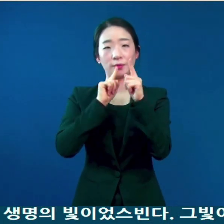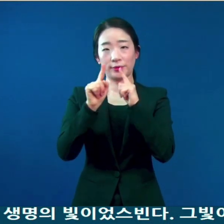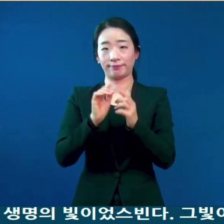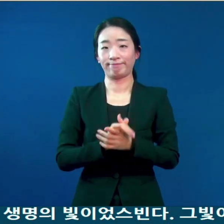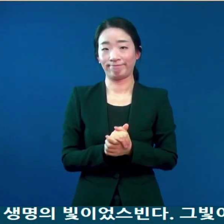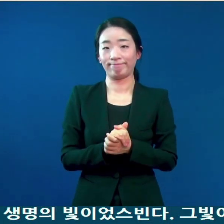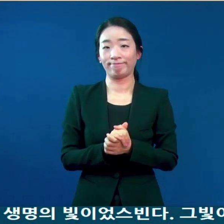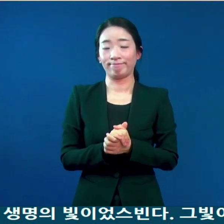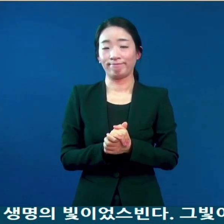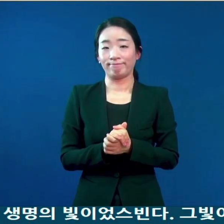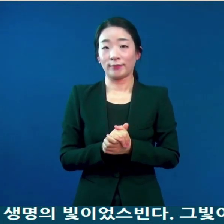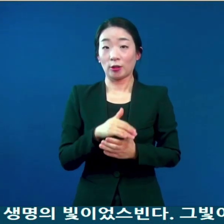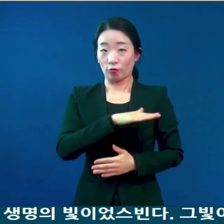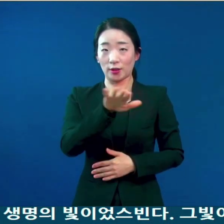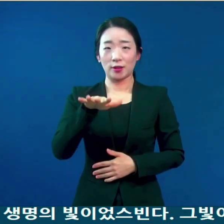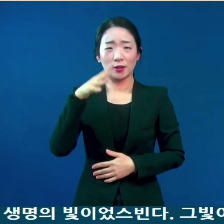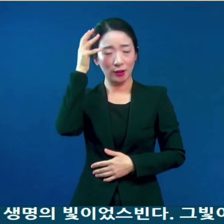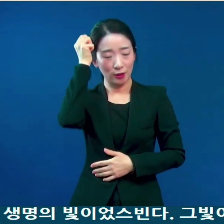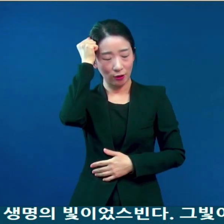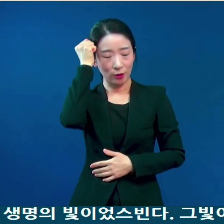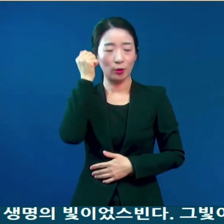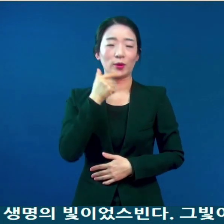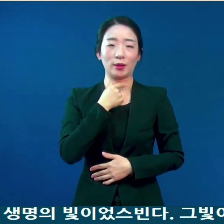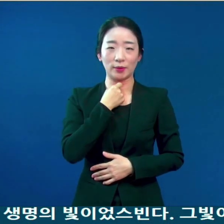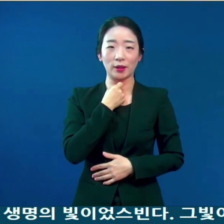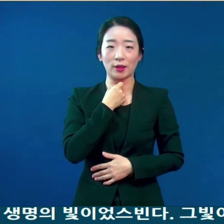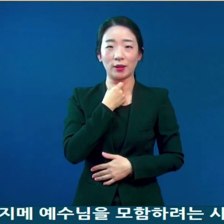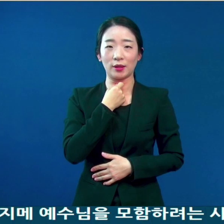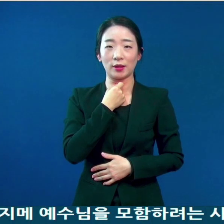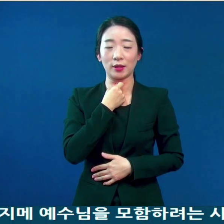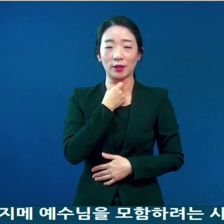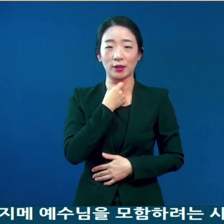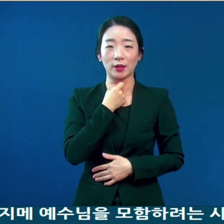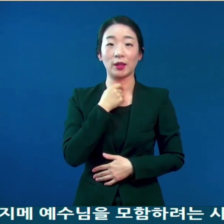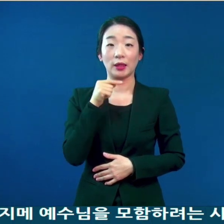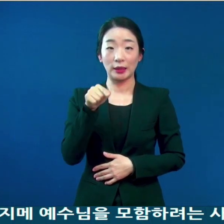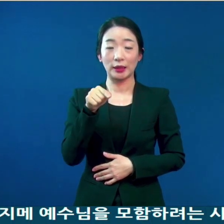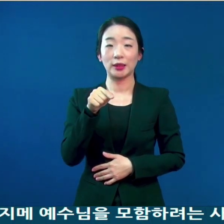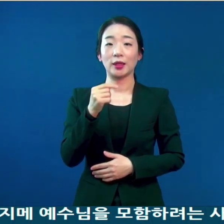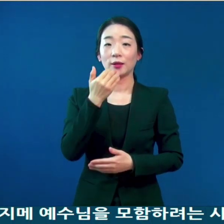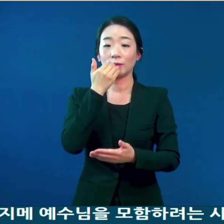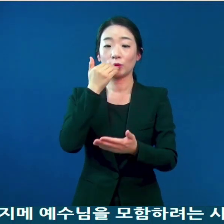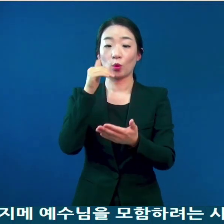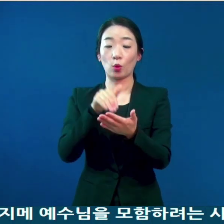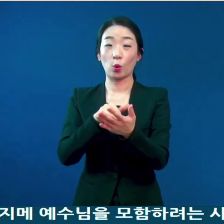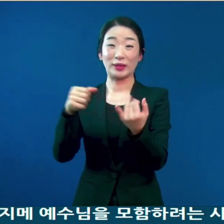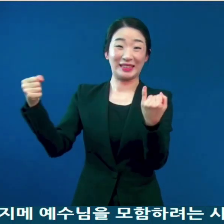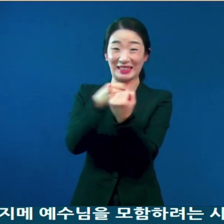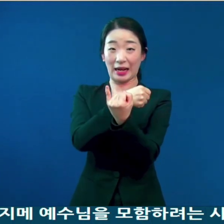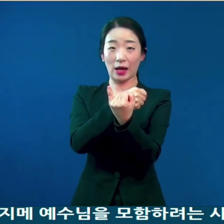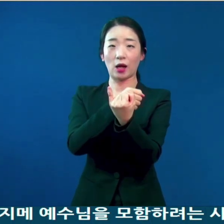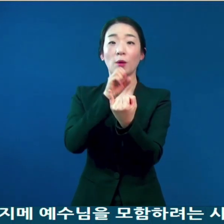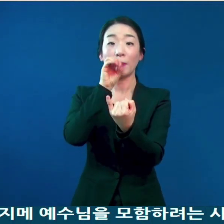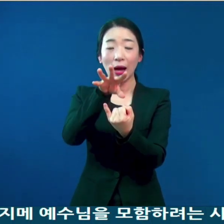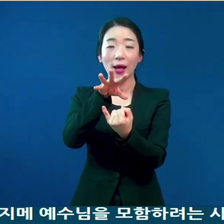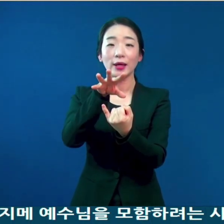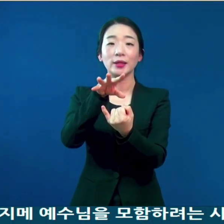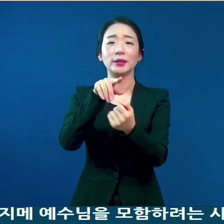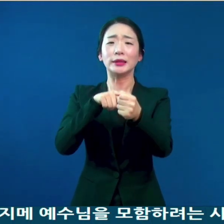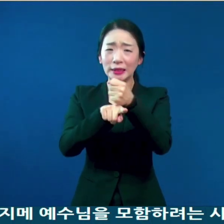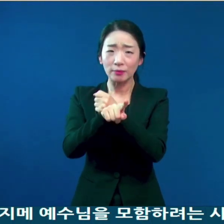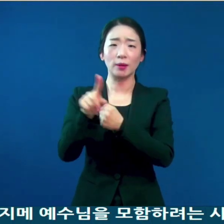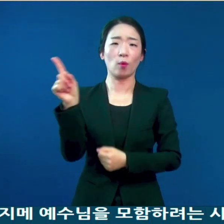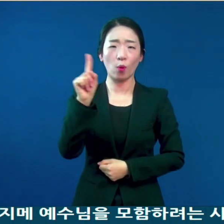풀어서 우리 속에 기억합니다. 이 말씀은 자신을 돌아보라는 겁니다. 우리가 용서하기